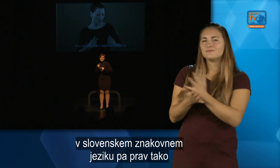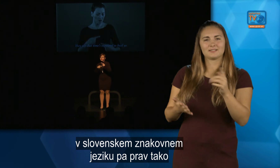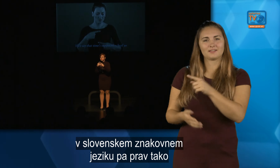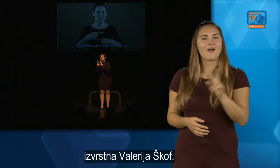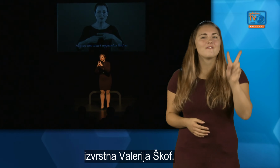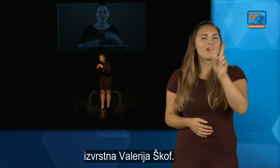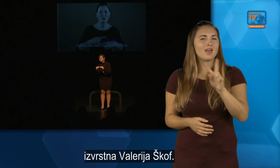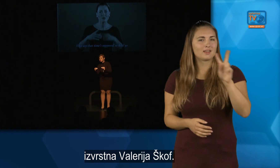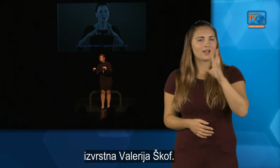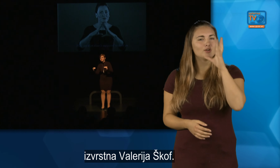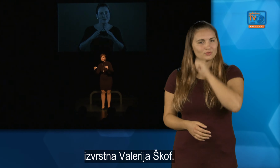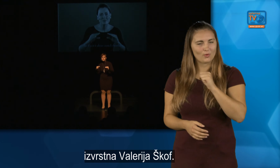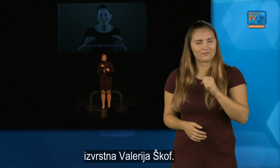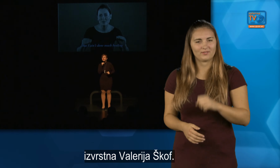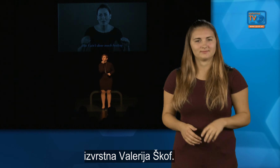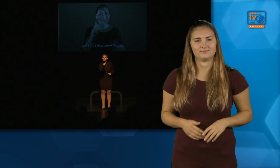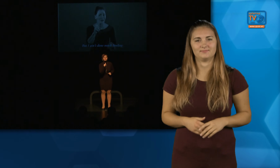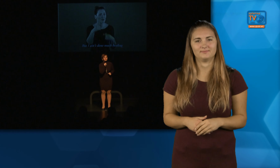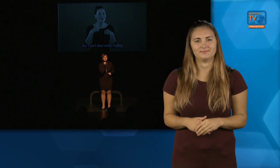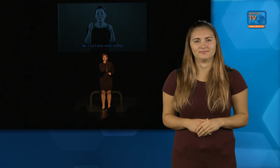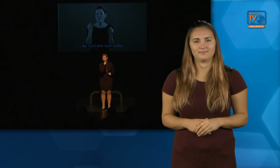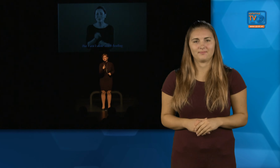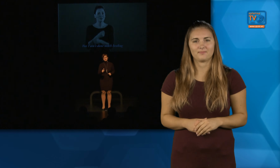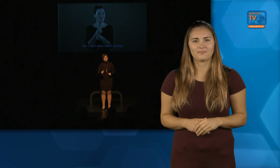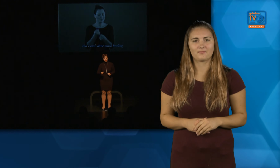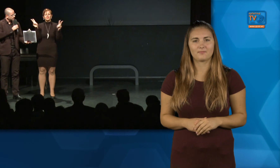izvrstna Valerija Škof.